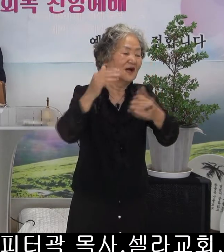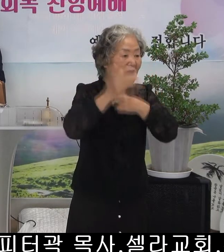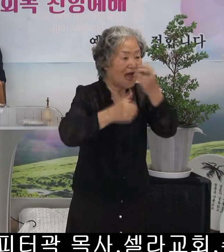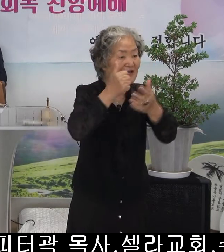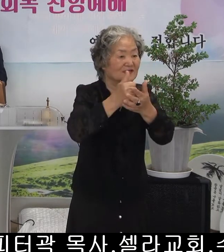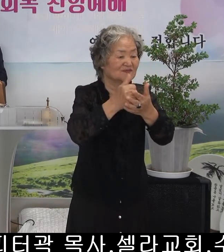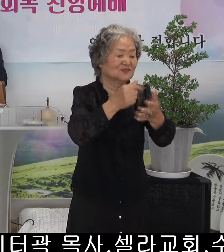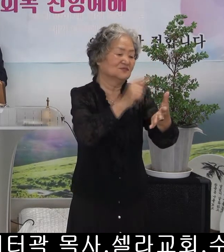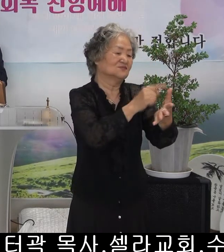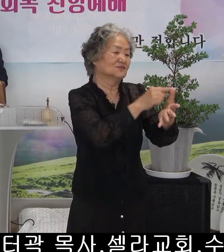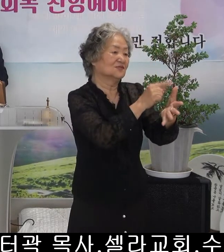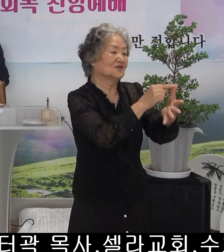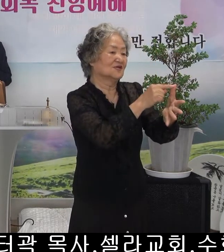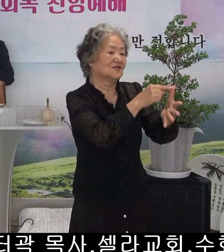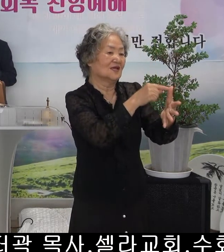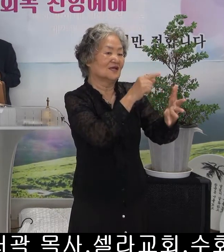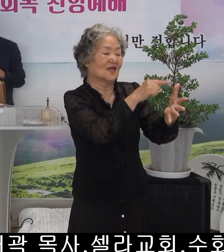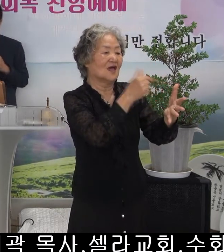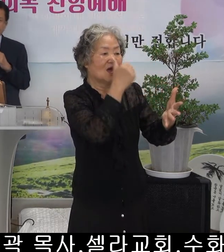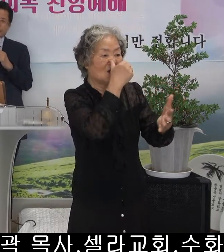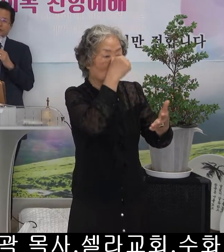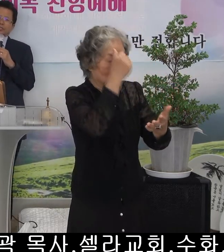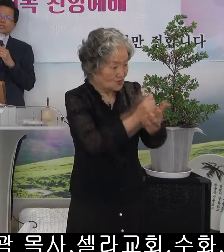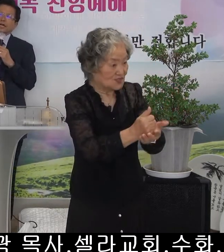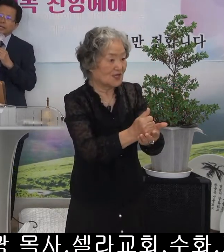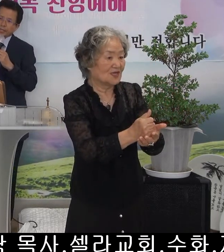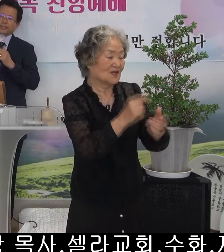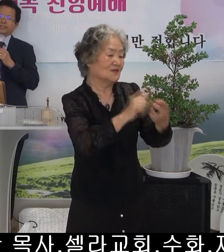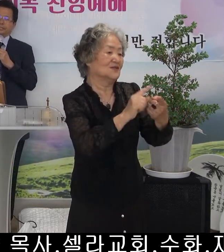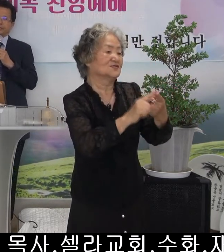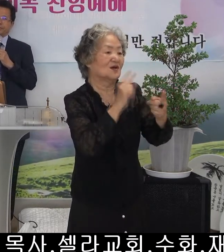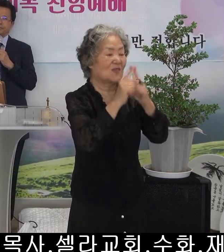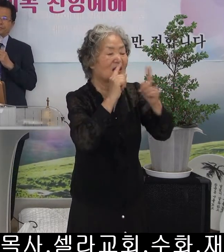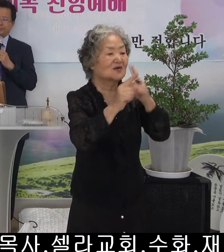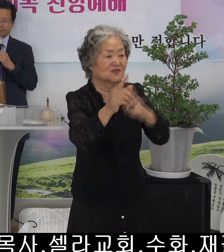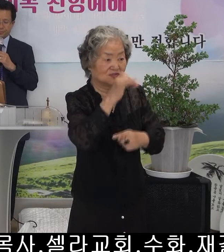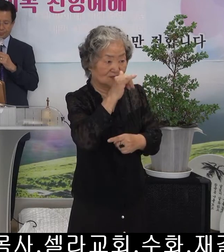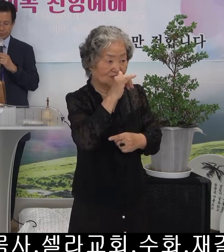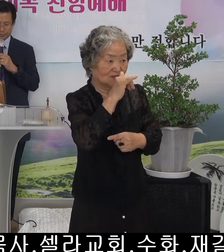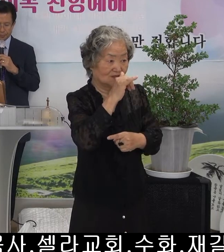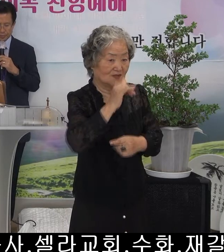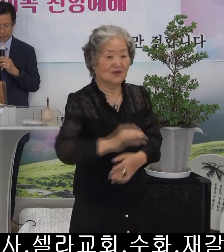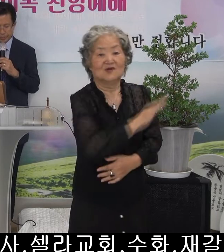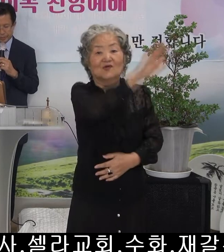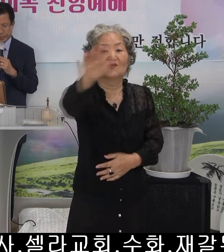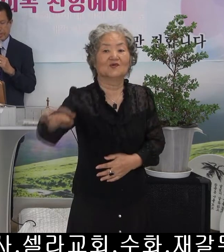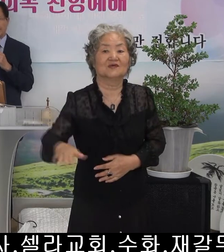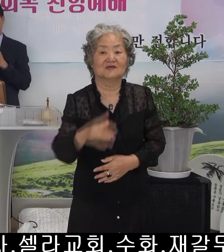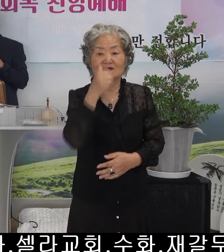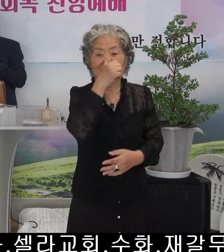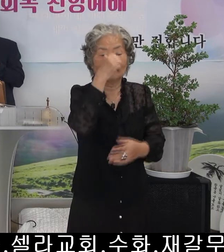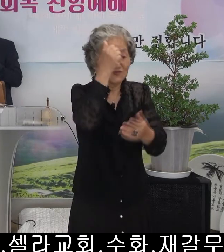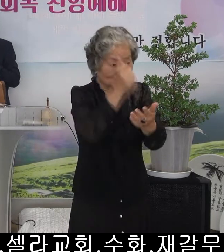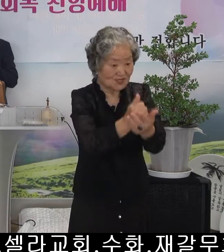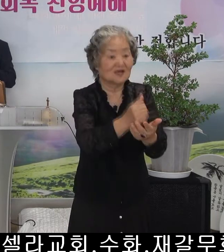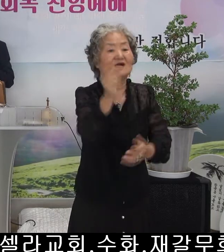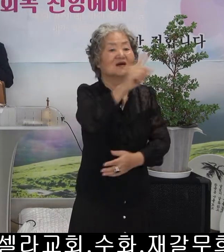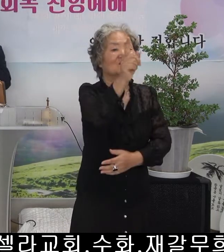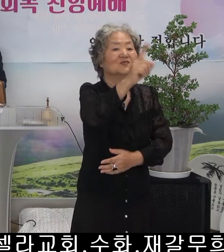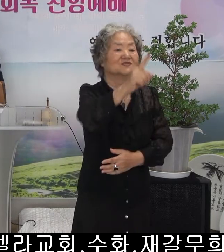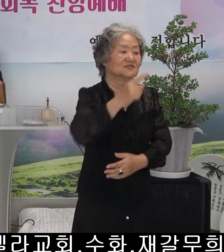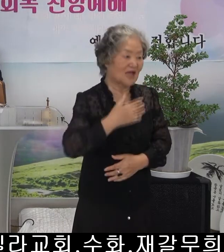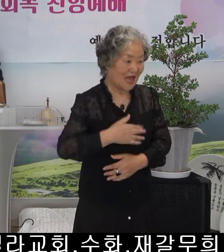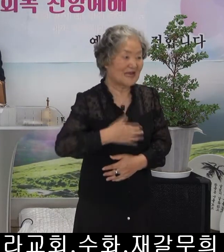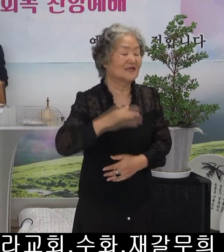죄를 말씀하고 있어요. 그래서 이 죄가 무엇인가 우리는 알아야 된다는 얘기죠. 이 죄는 하나님을